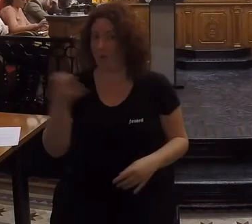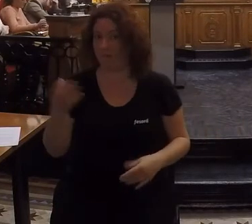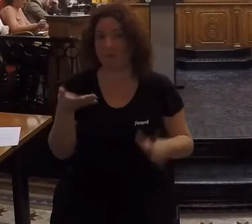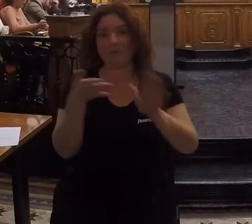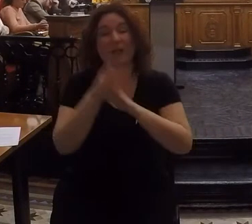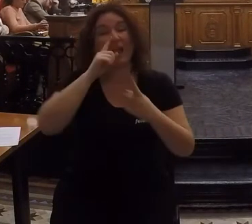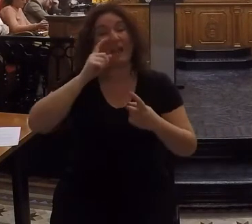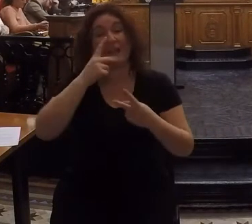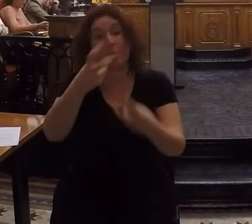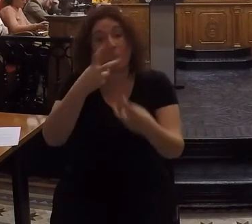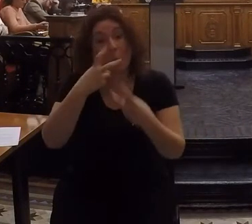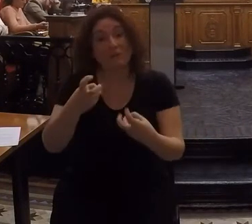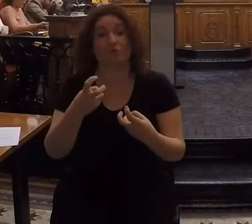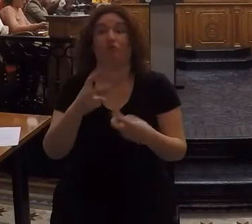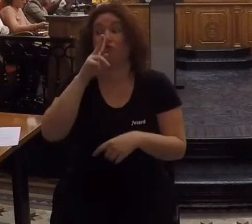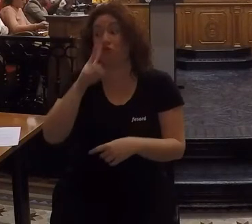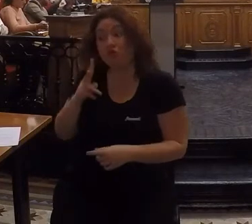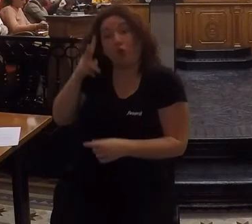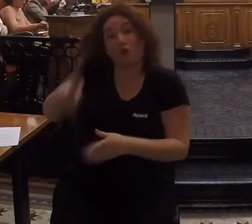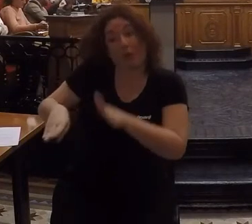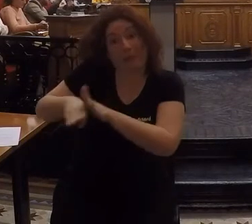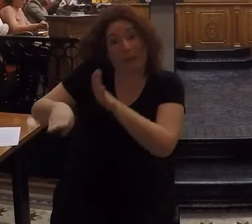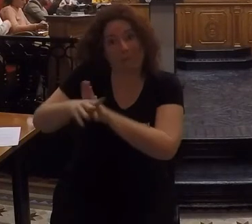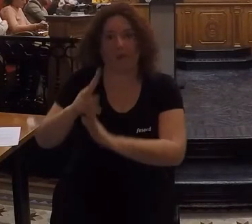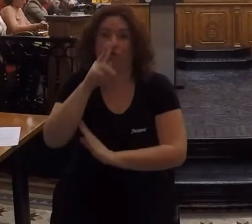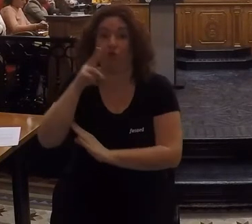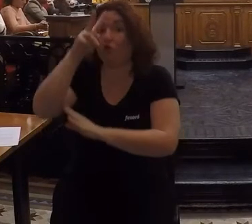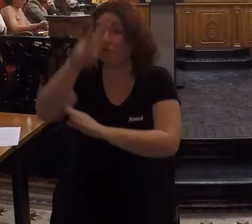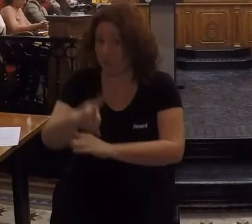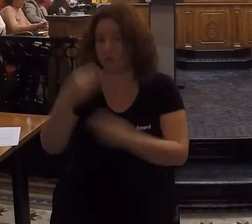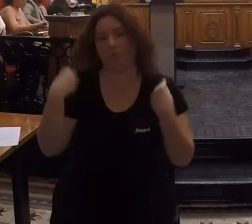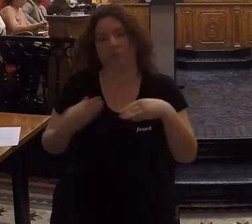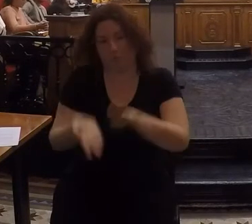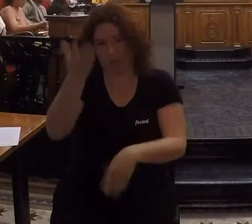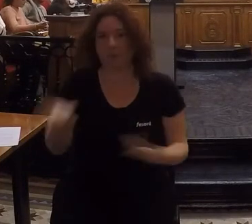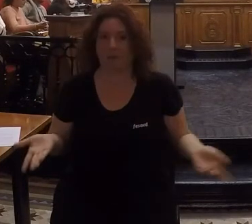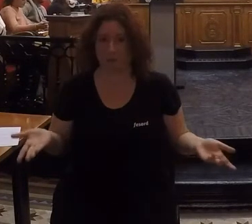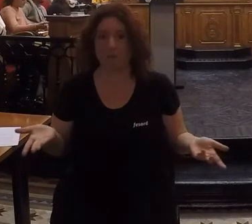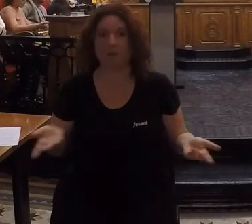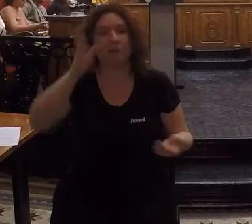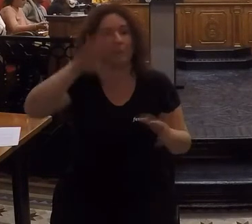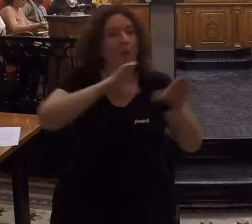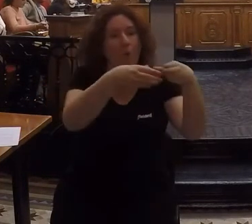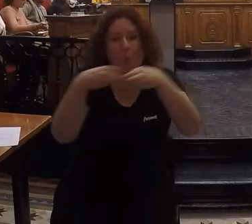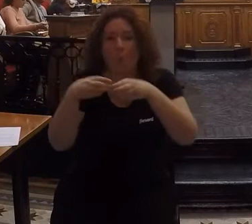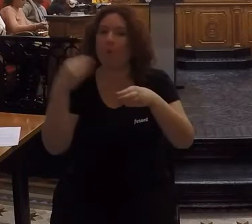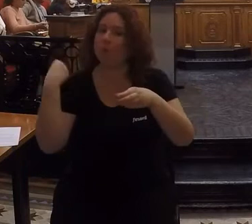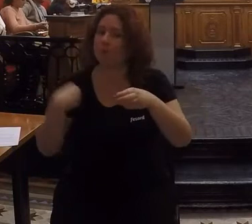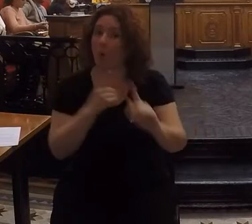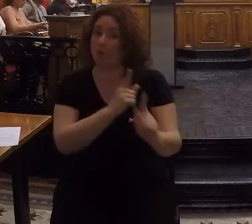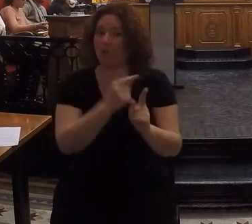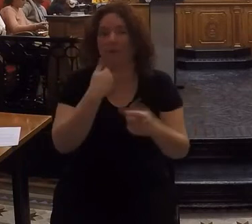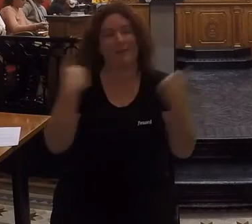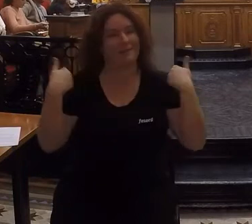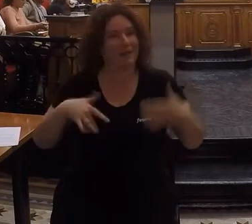2 años consecutiva. Y como muchas veces sus socios también de Gobierno y otros partidos de la oposición están diciendo que ya es hora que se baje el